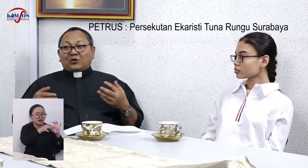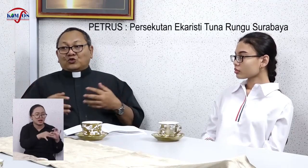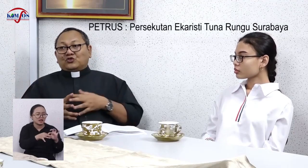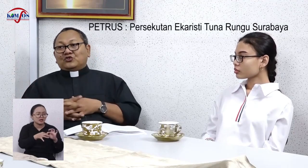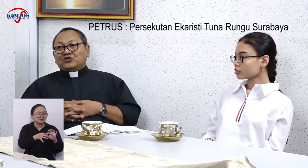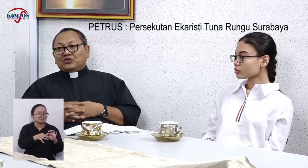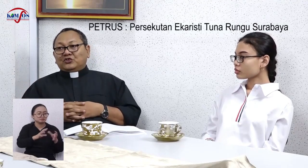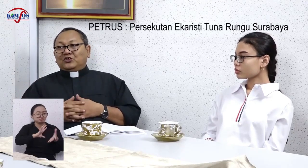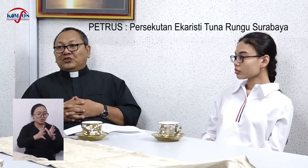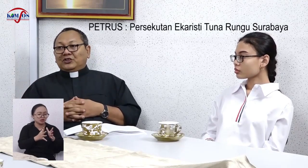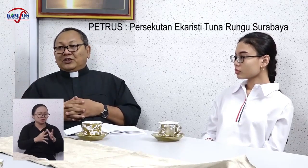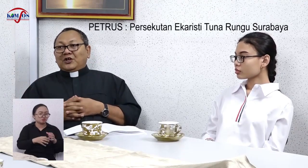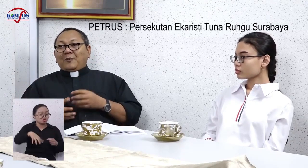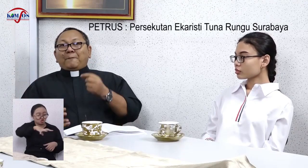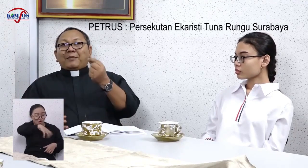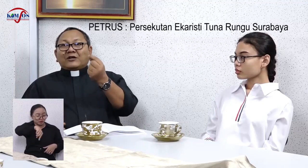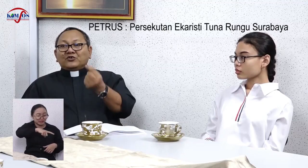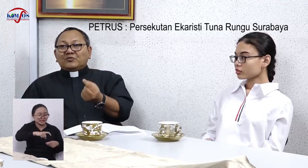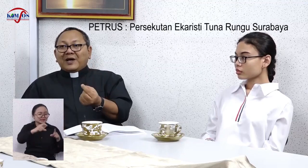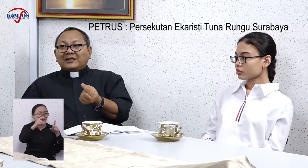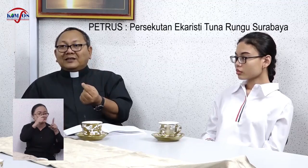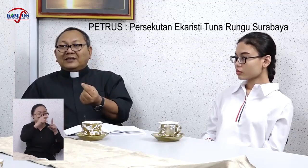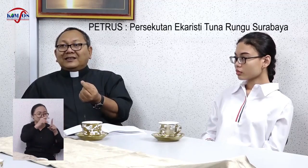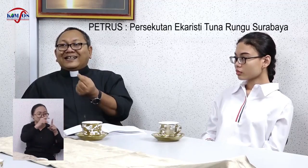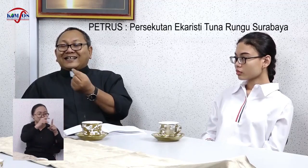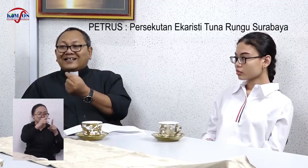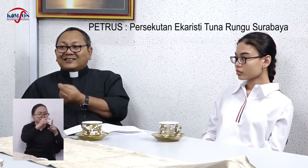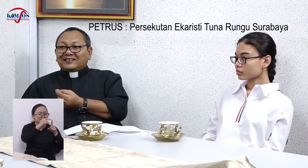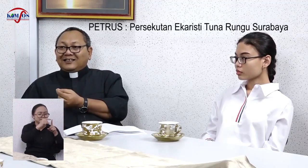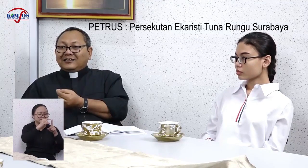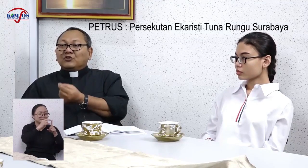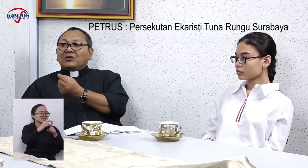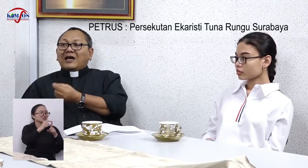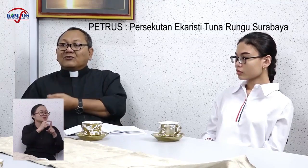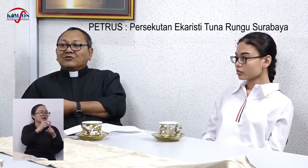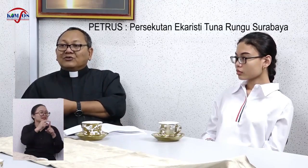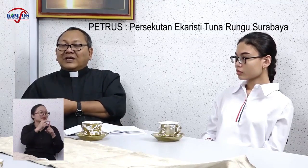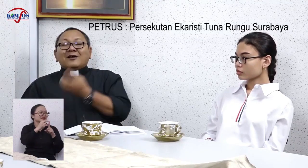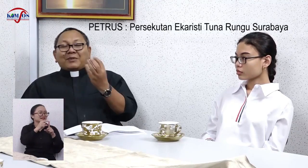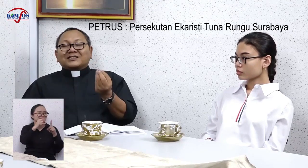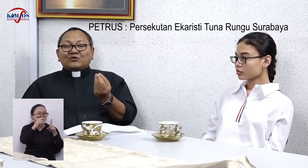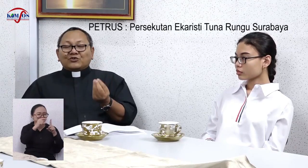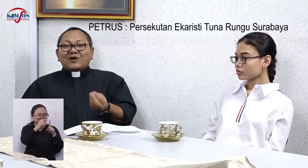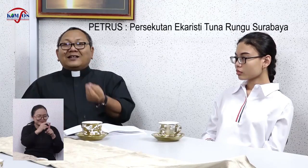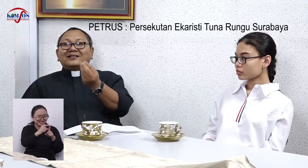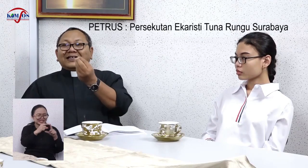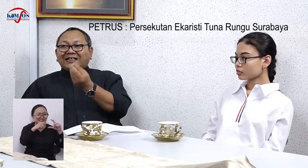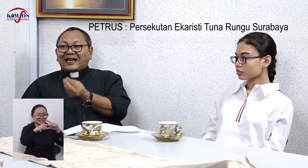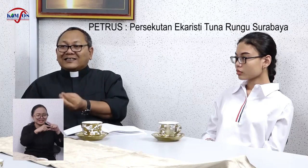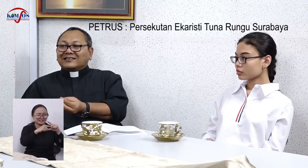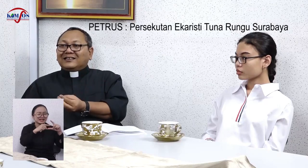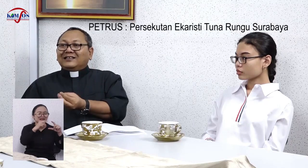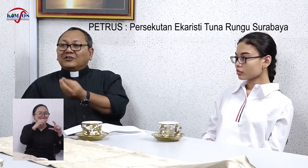Petrus singkatan dari paguyuban ekaristi tunarungu persekutuan